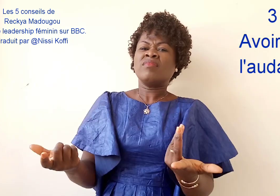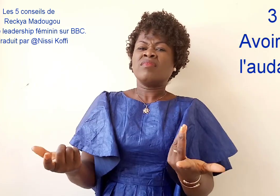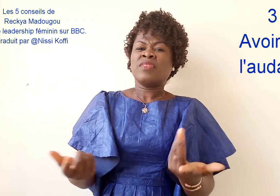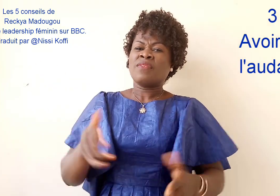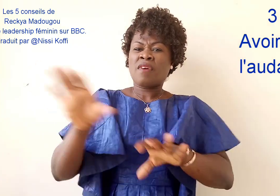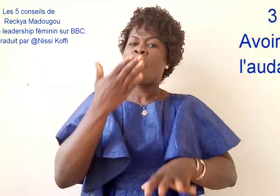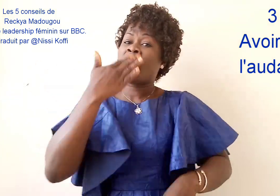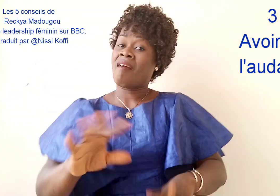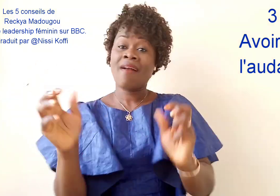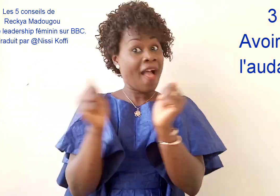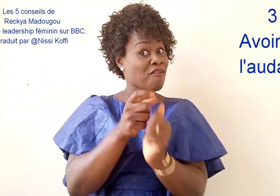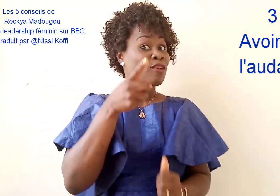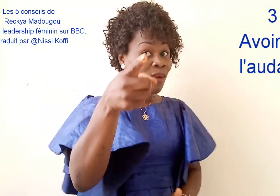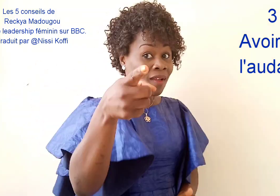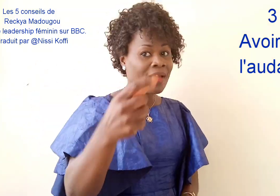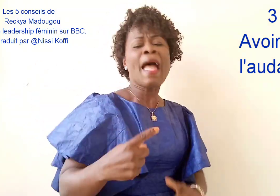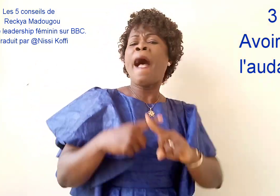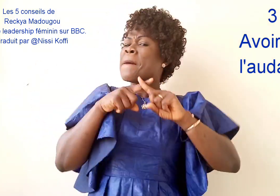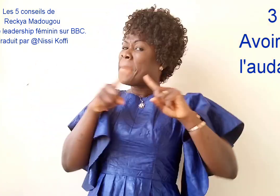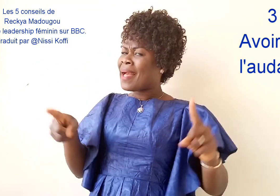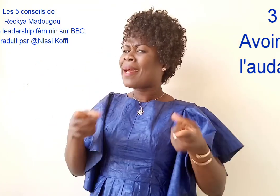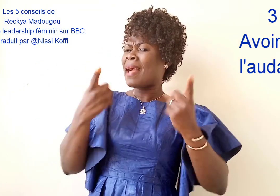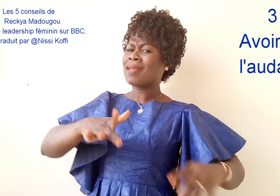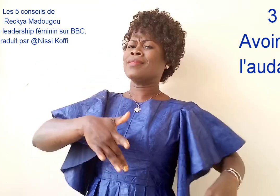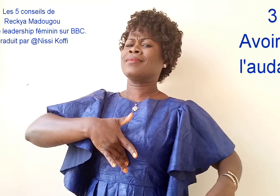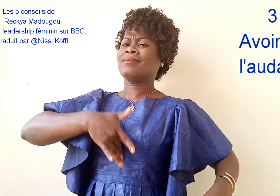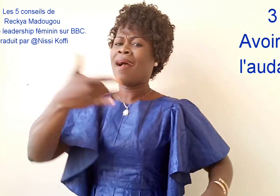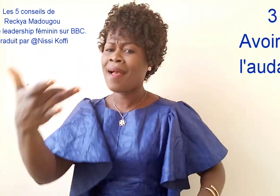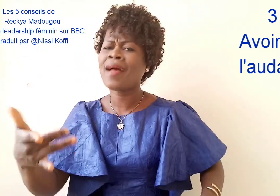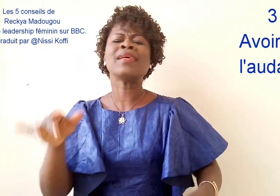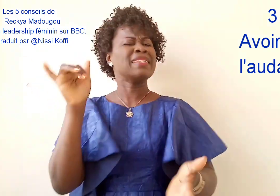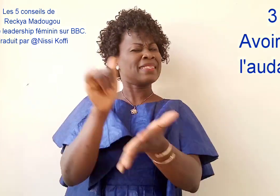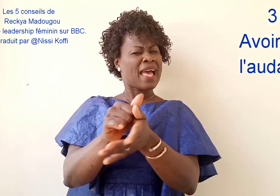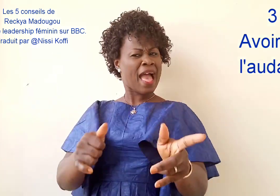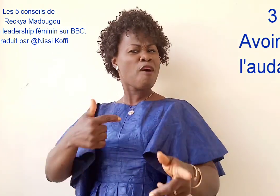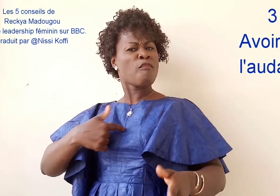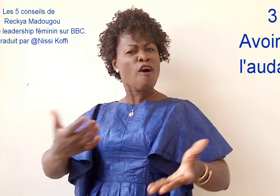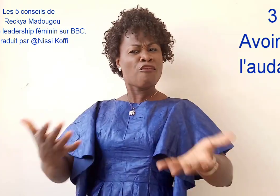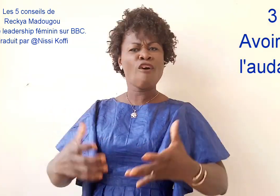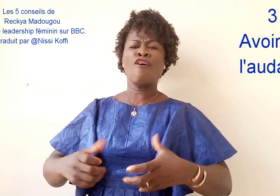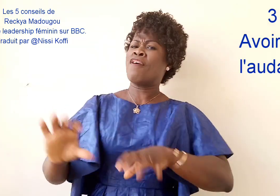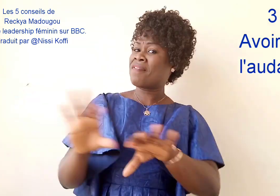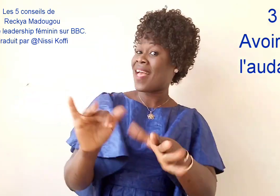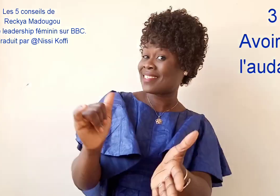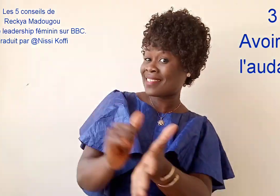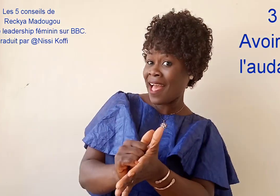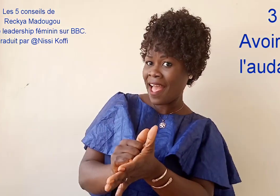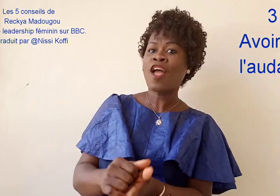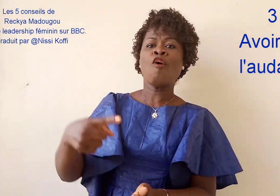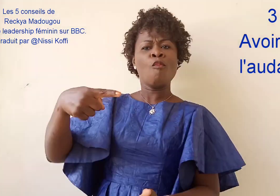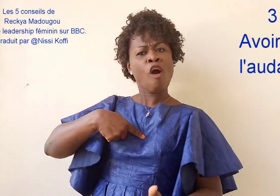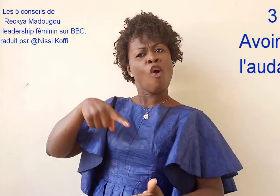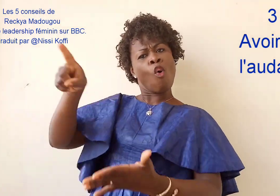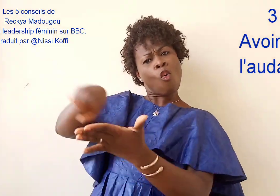je me dis que je dois foncer et que ce sont mes convictions, je fonce et j'apprends de mes erreurs ou j'apprends des erreurs des autres dans mon